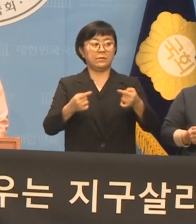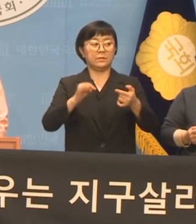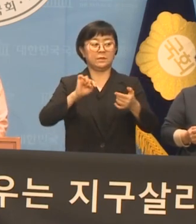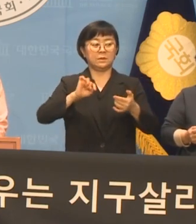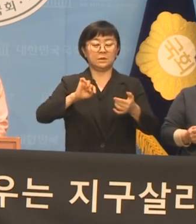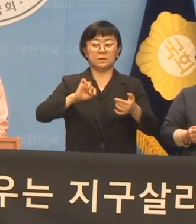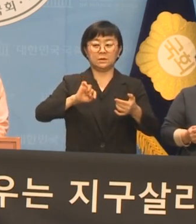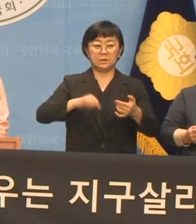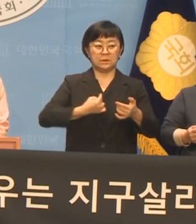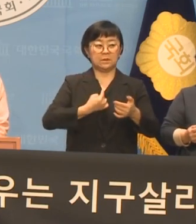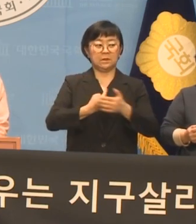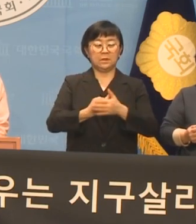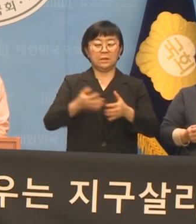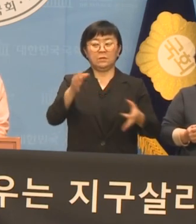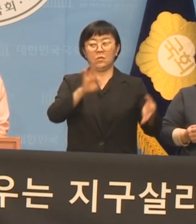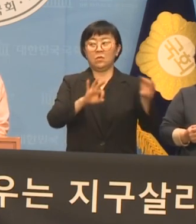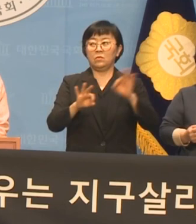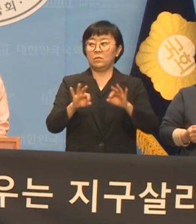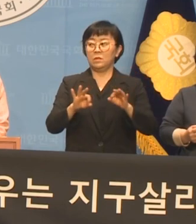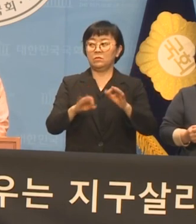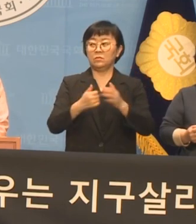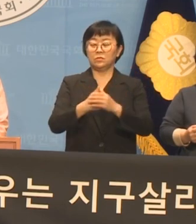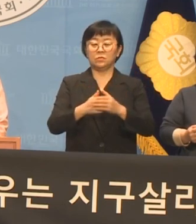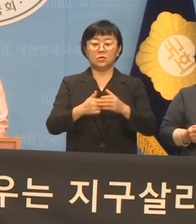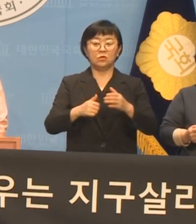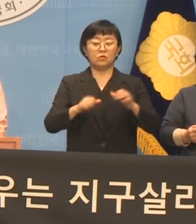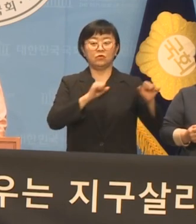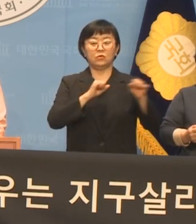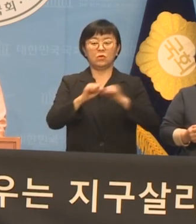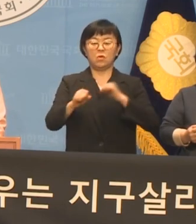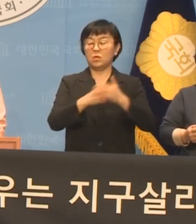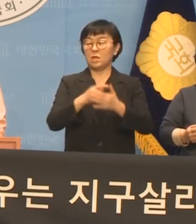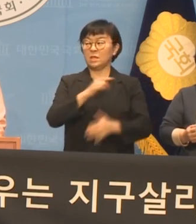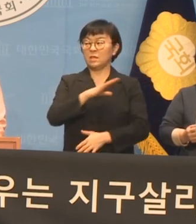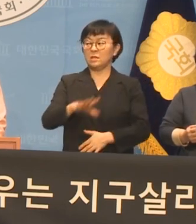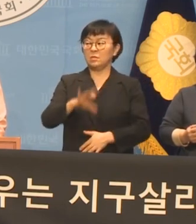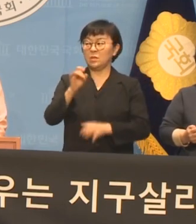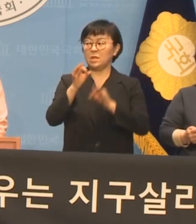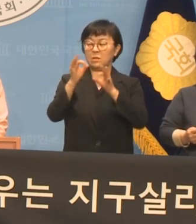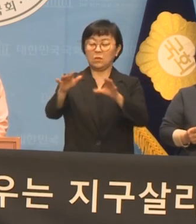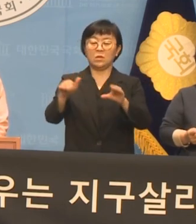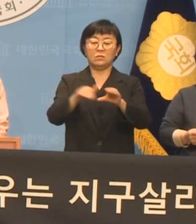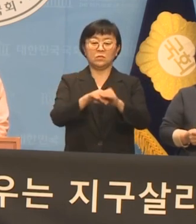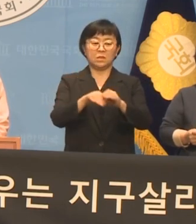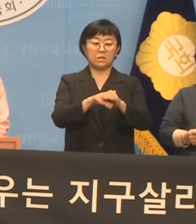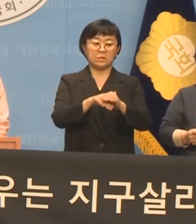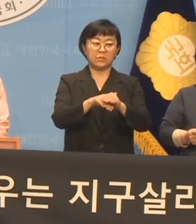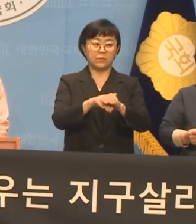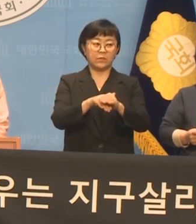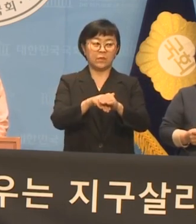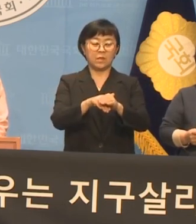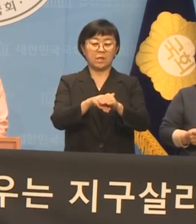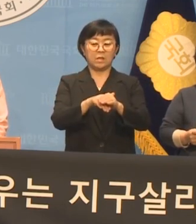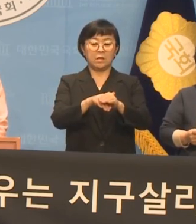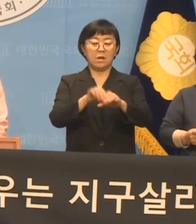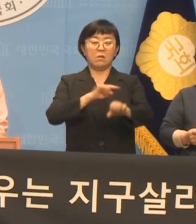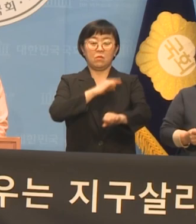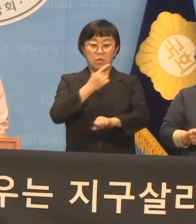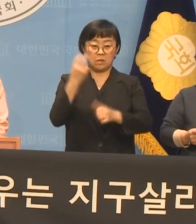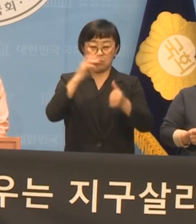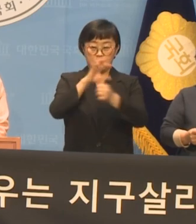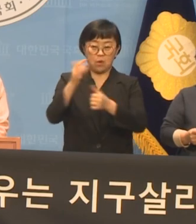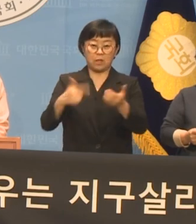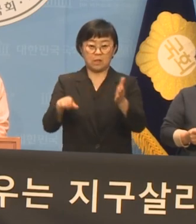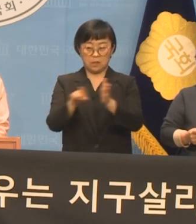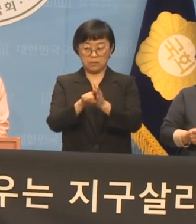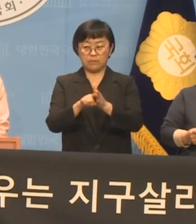자발적인 모금 운동으로 우리나라 최초의 기부문화 운동이자 주권수호